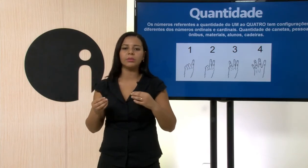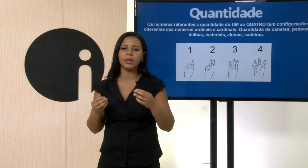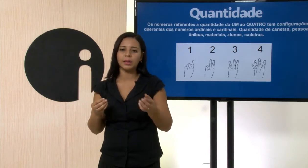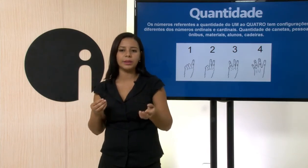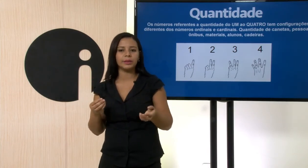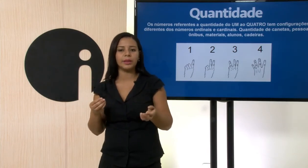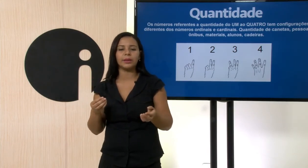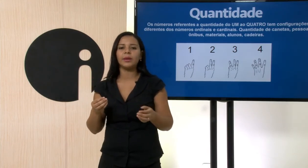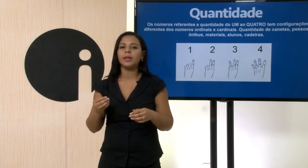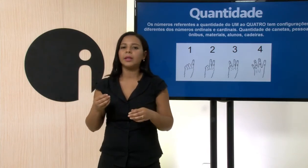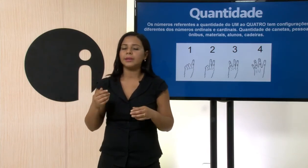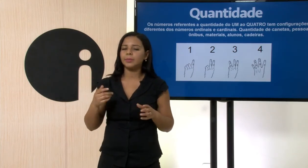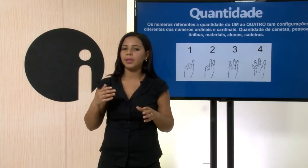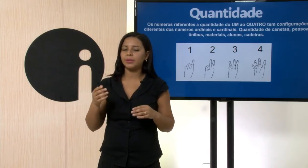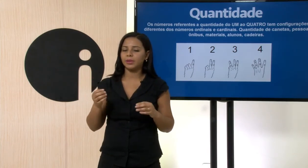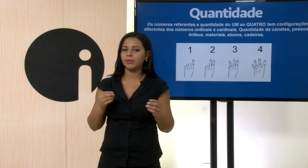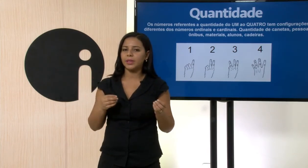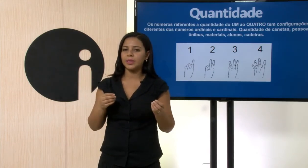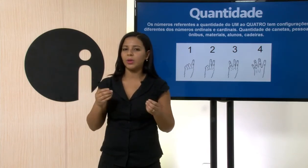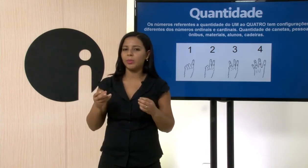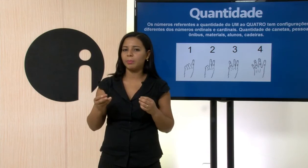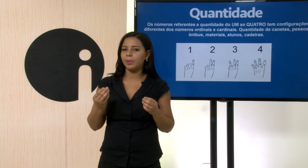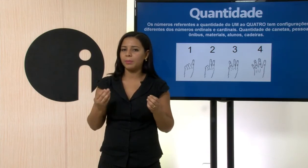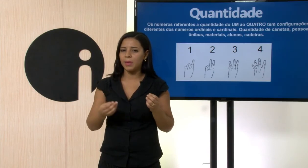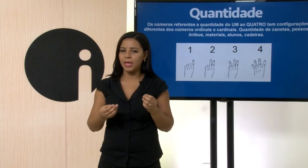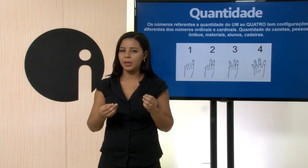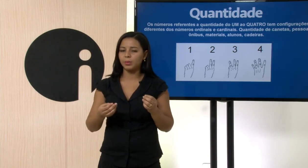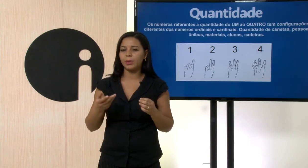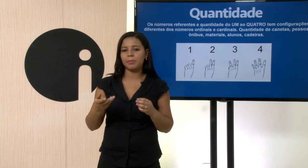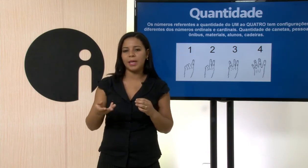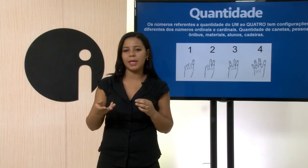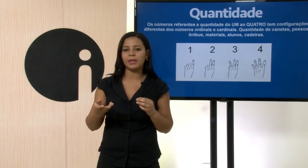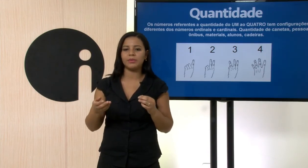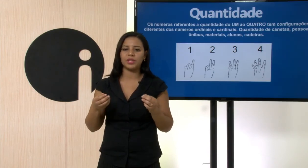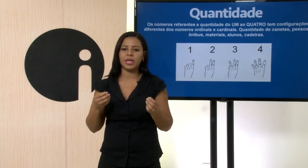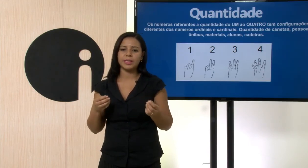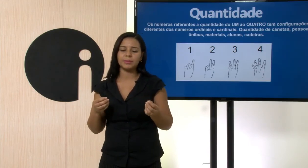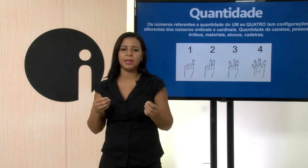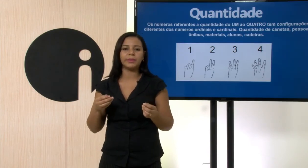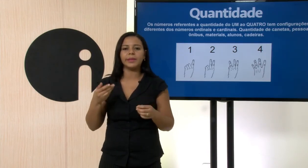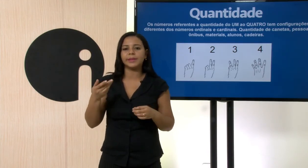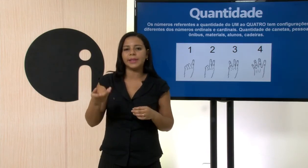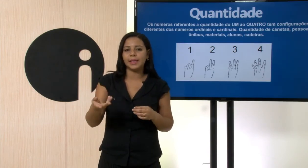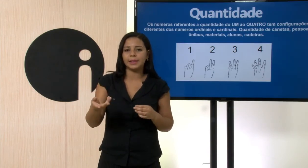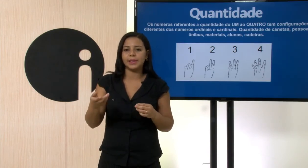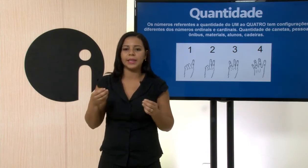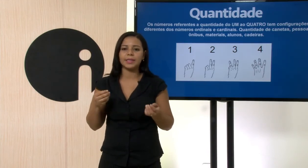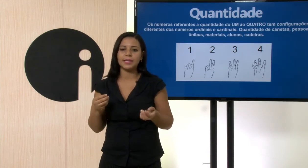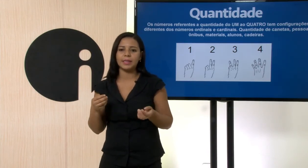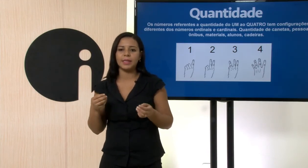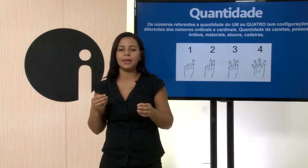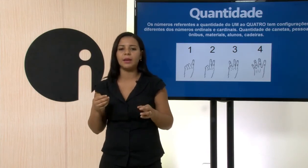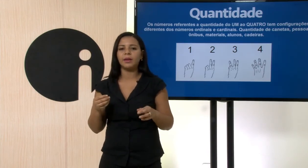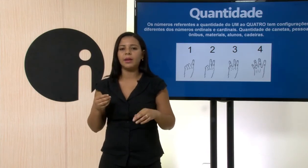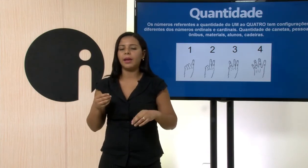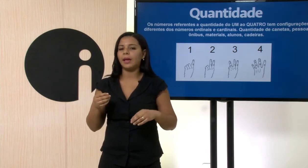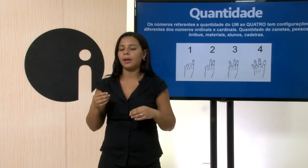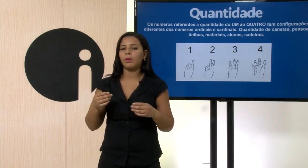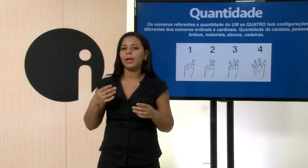um ranking. Sempre que vem com esse nome primeiro, primeira, 23ª delegacia,